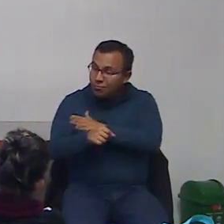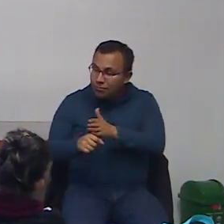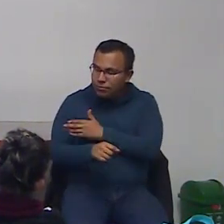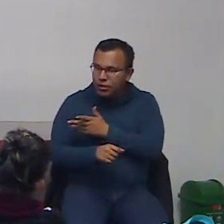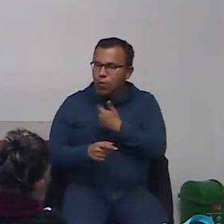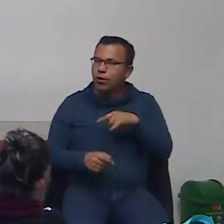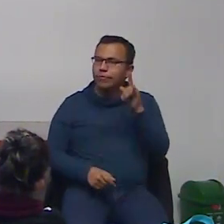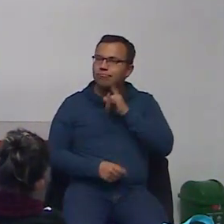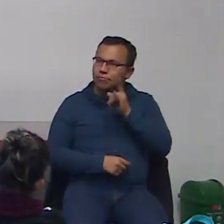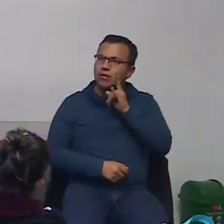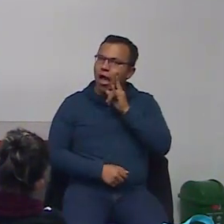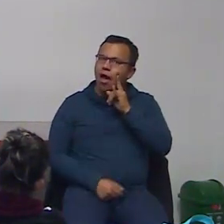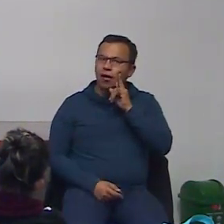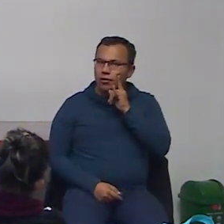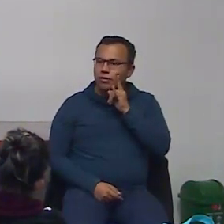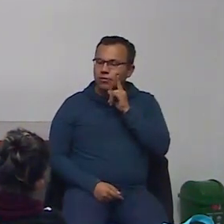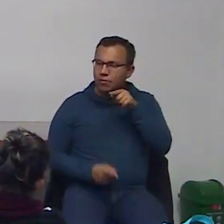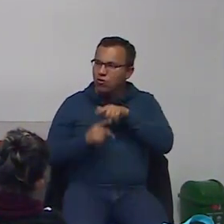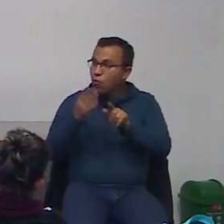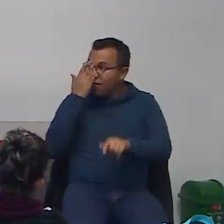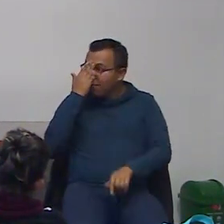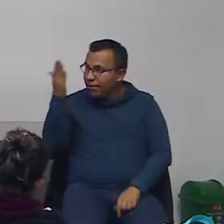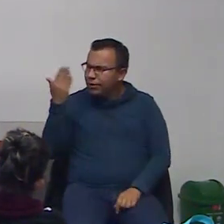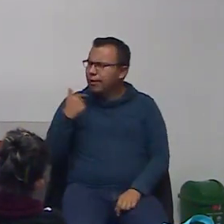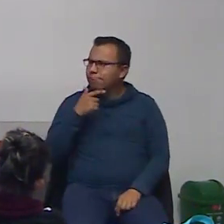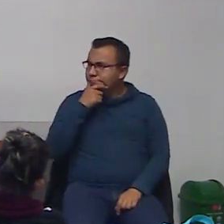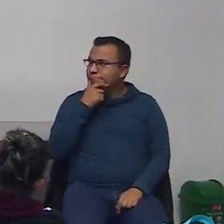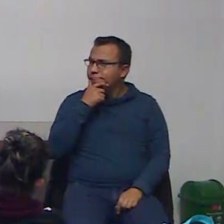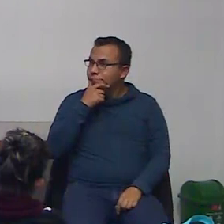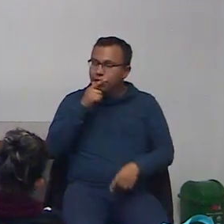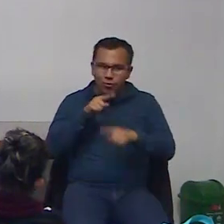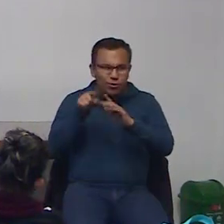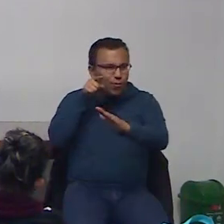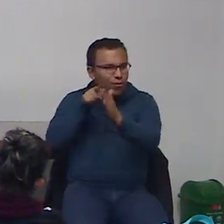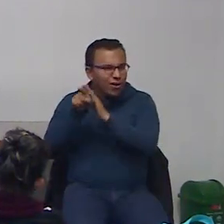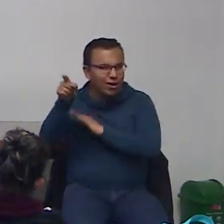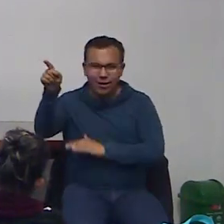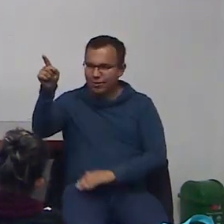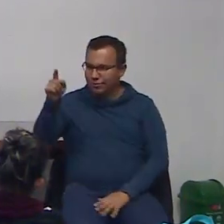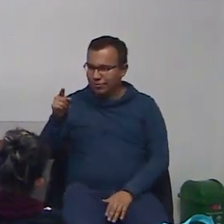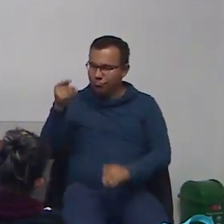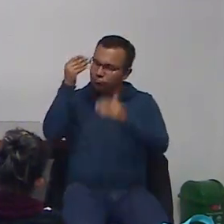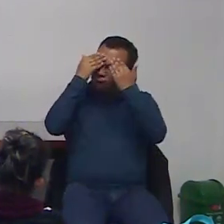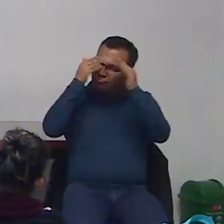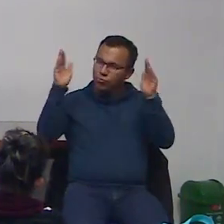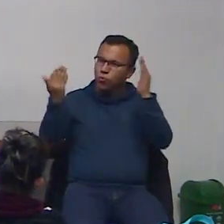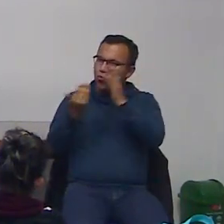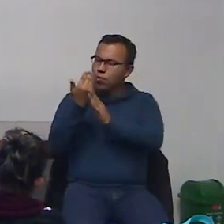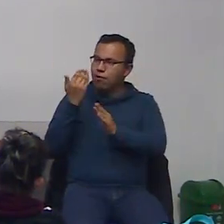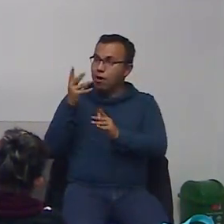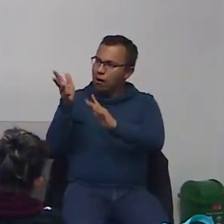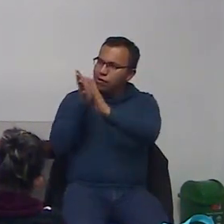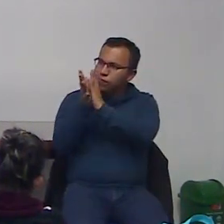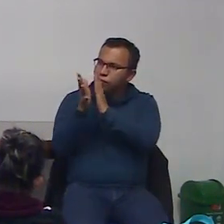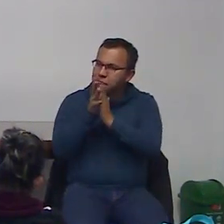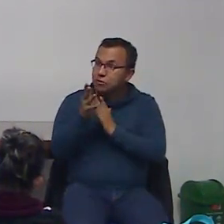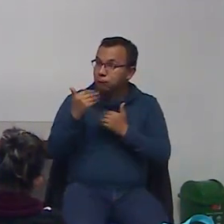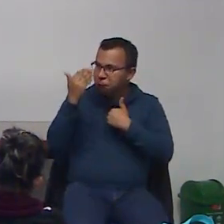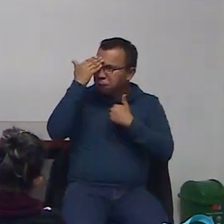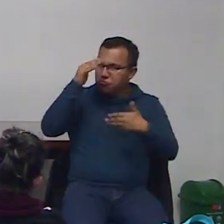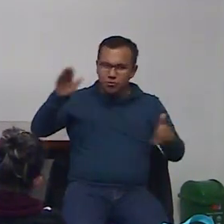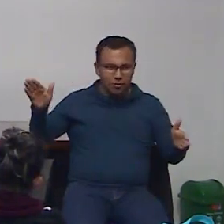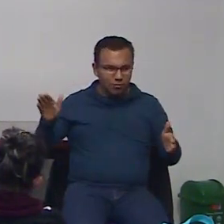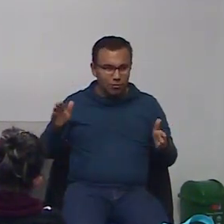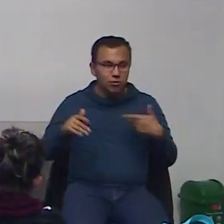que escuchamos de lo que está al frente nuestro Eh me empieza a abrir la mente a otro tipo de cosas entonces en algún